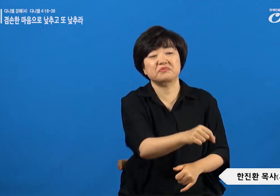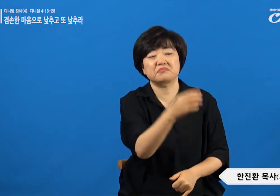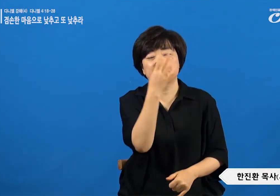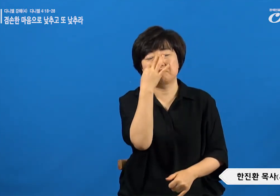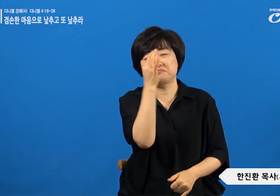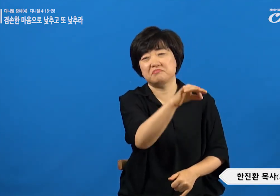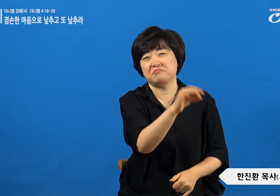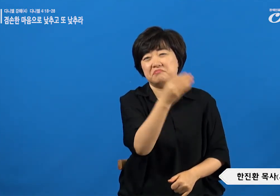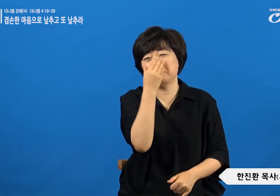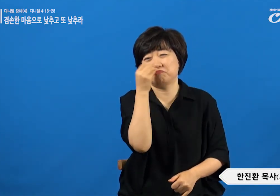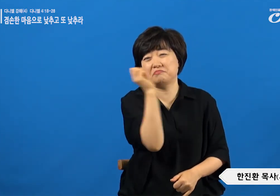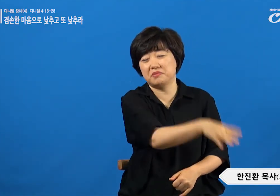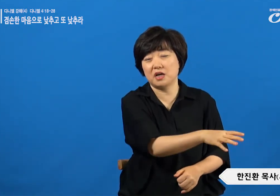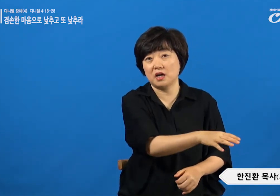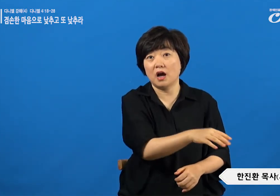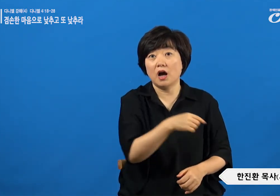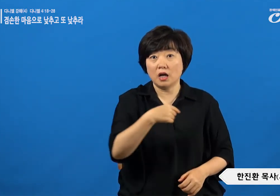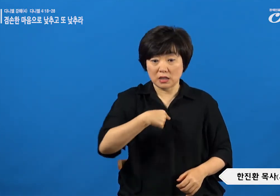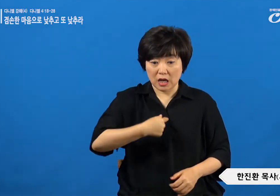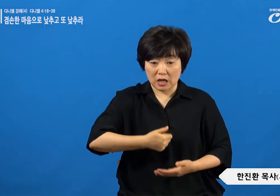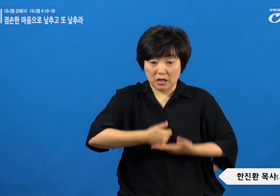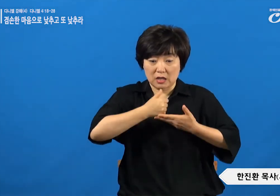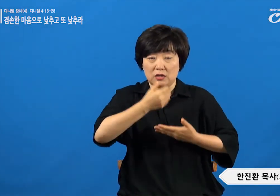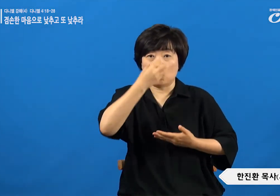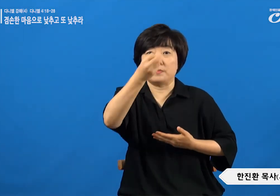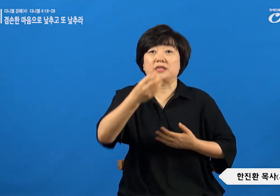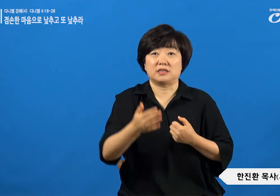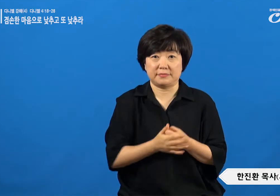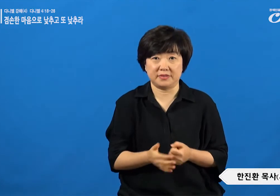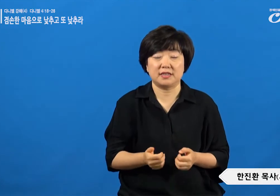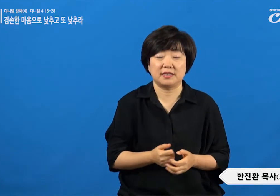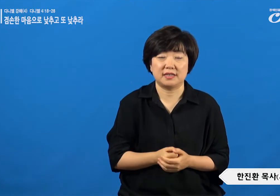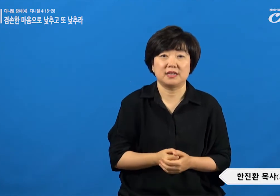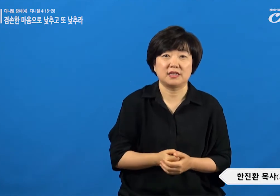깔보고 멸시하는 사람도 물론 교만해서 그렇습니다.